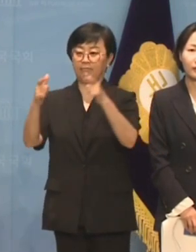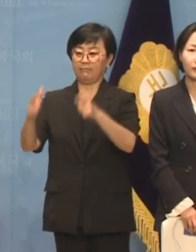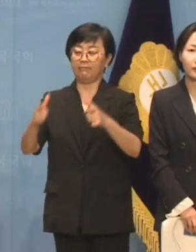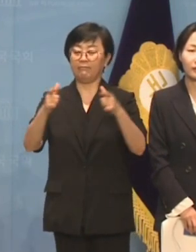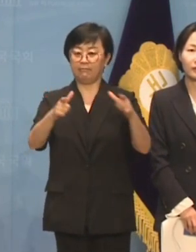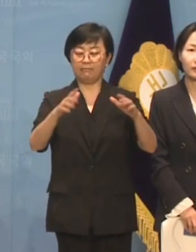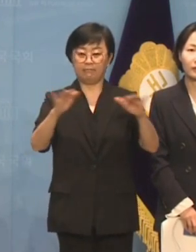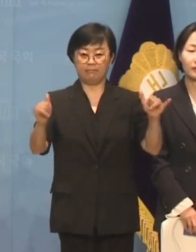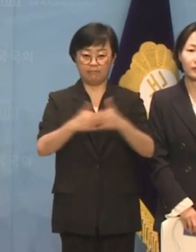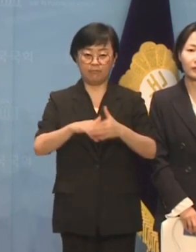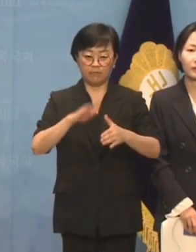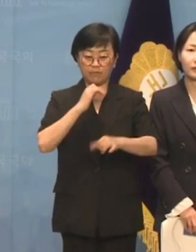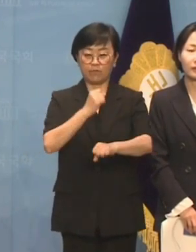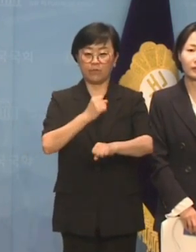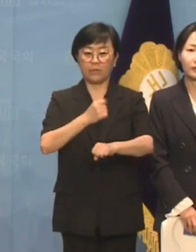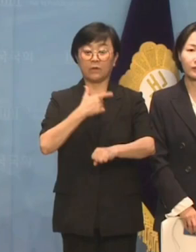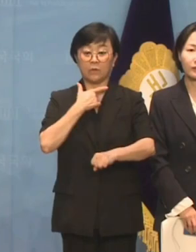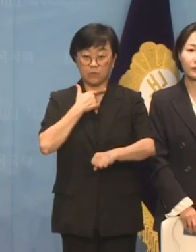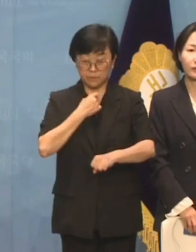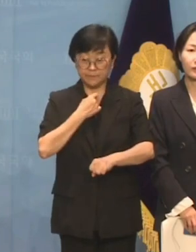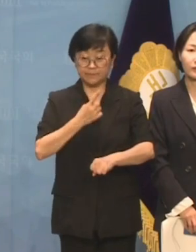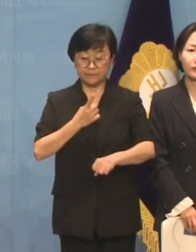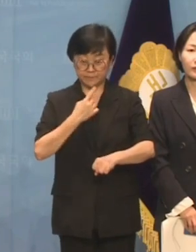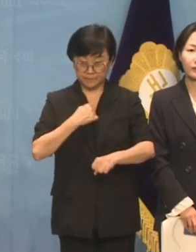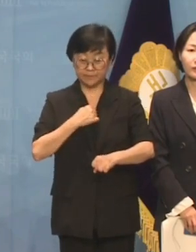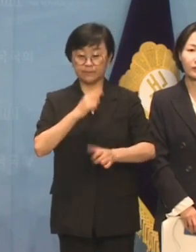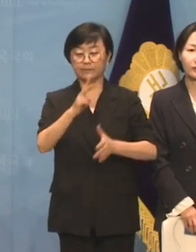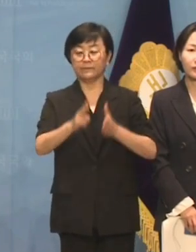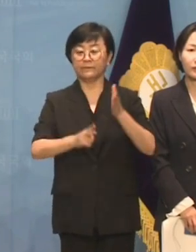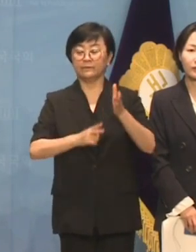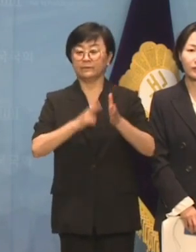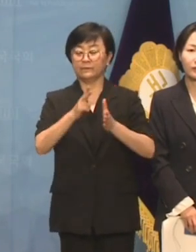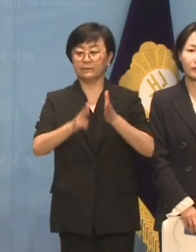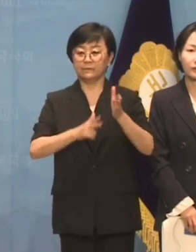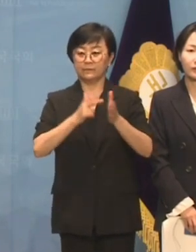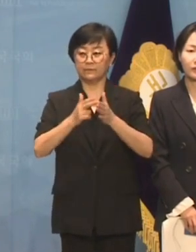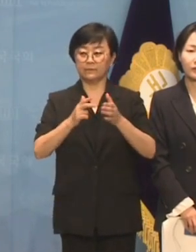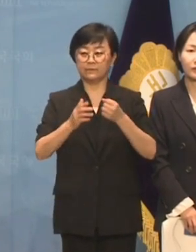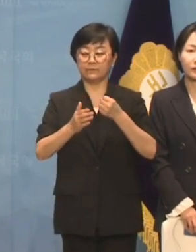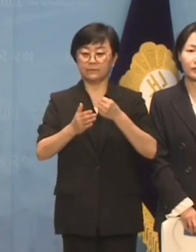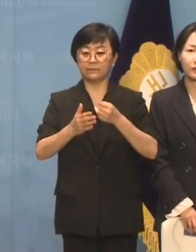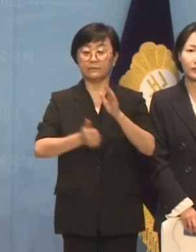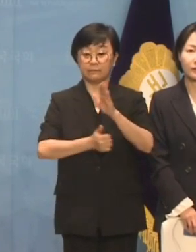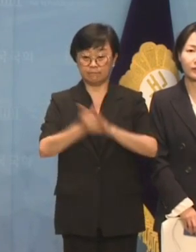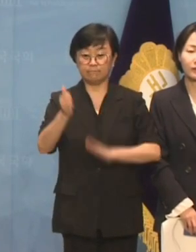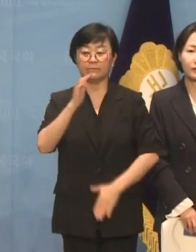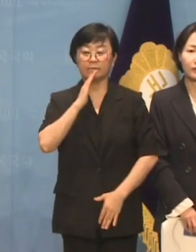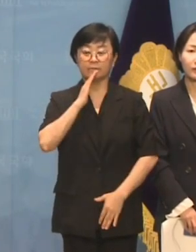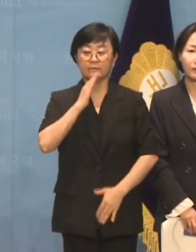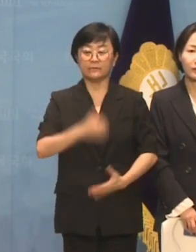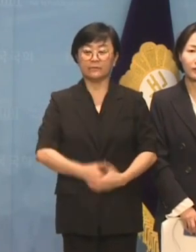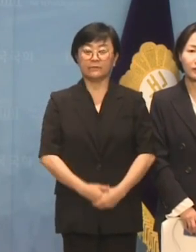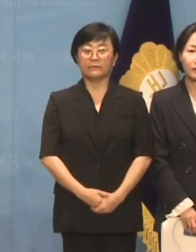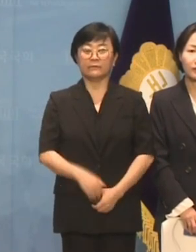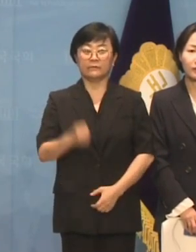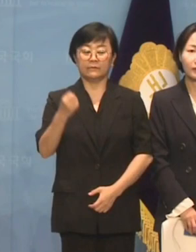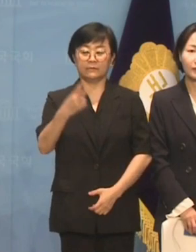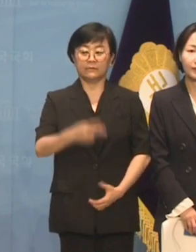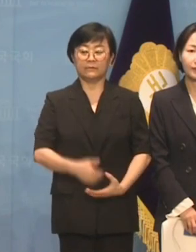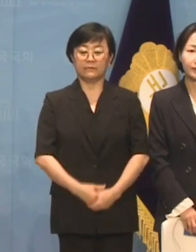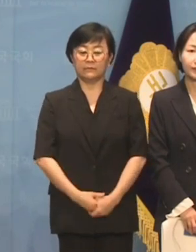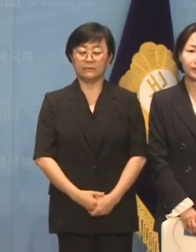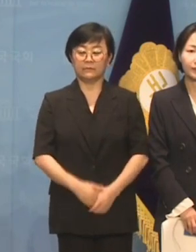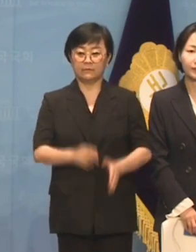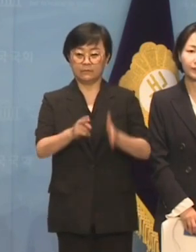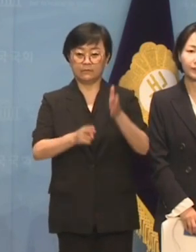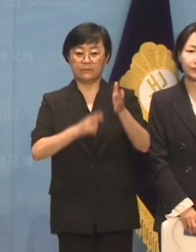지역 주민들의 정말 숙원 사업이었고 그리고 희망이었습니다. 그리고 또